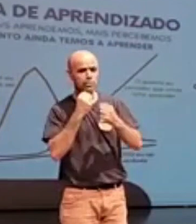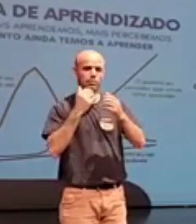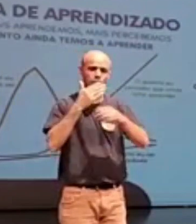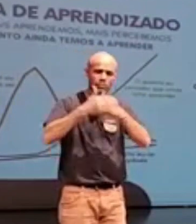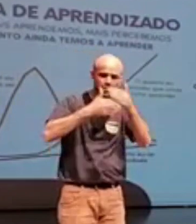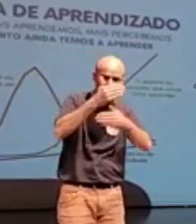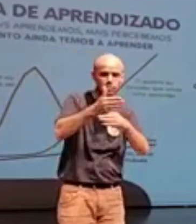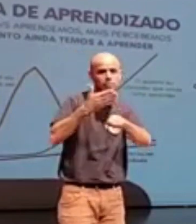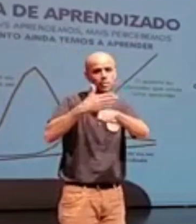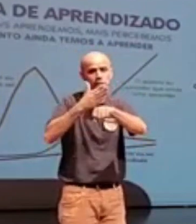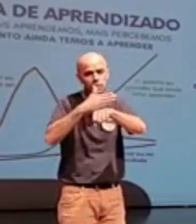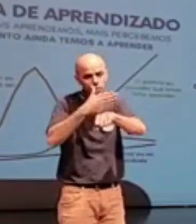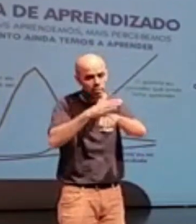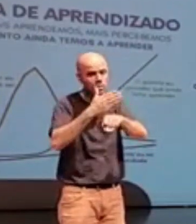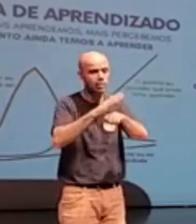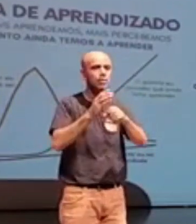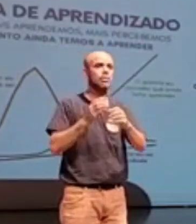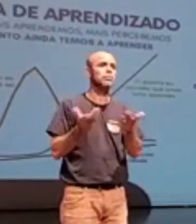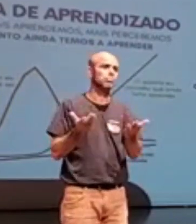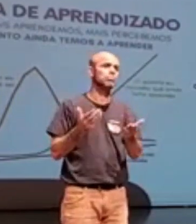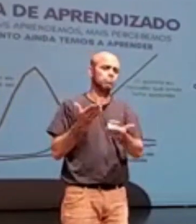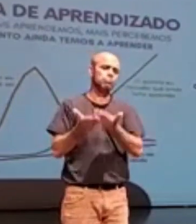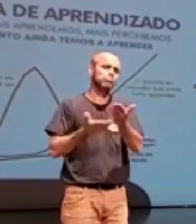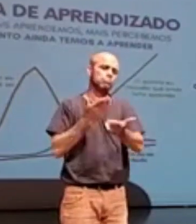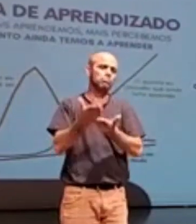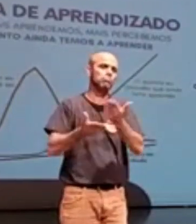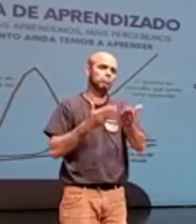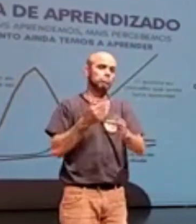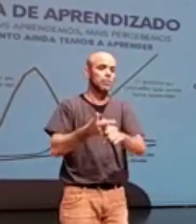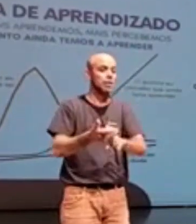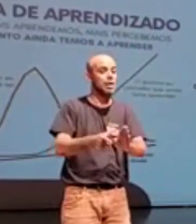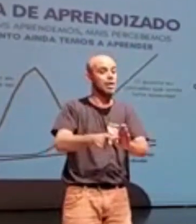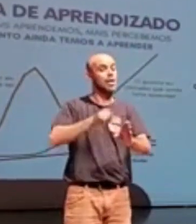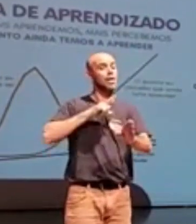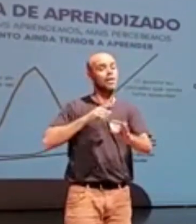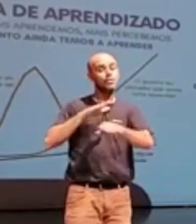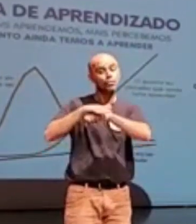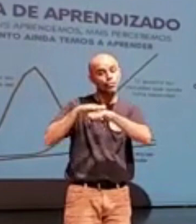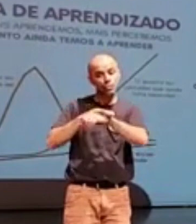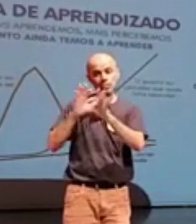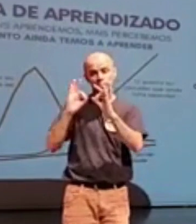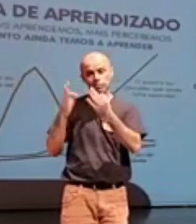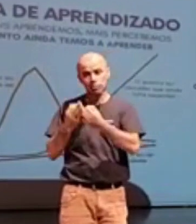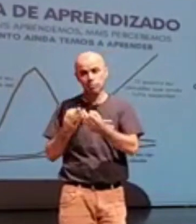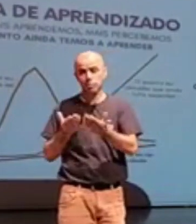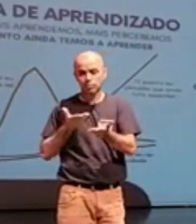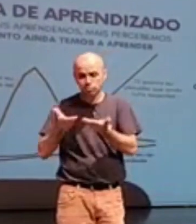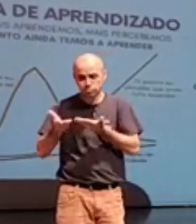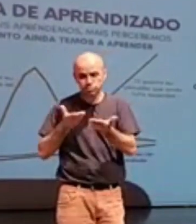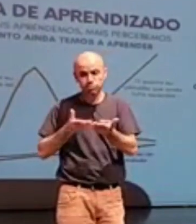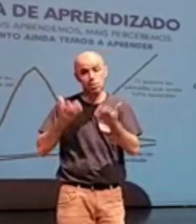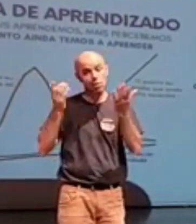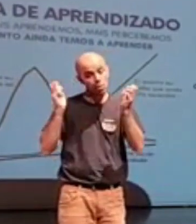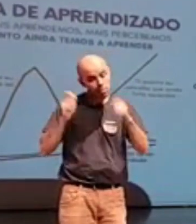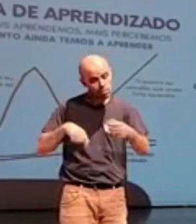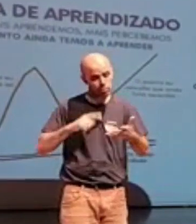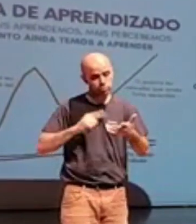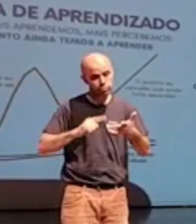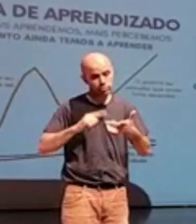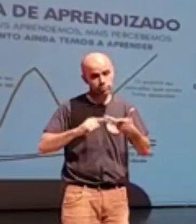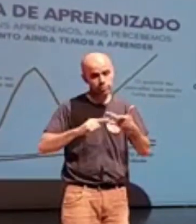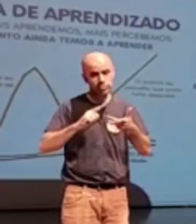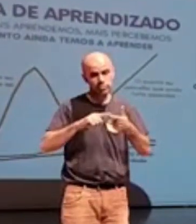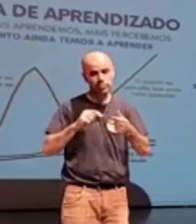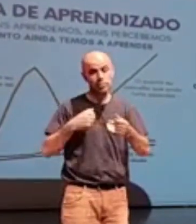naquela boa consulta pré-operatória. O paciente, a família e o cirurgião têm que trabalhar juntos para ter sucesso